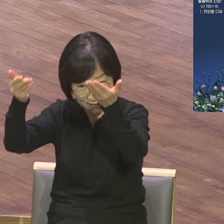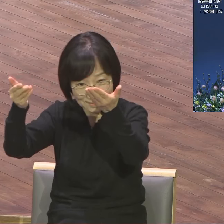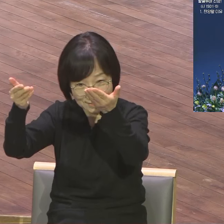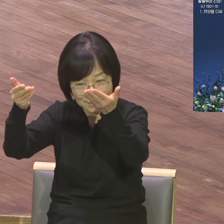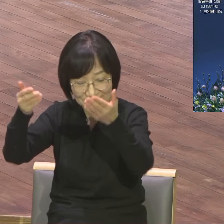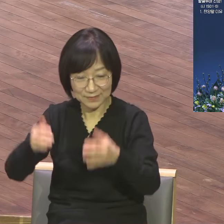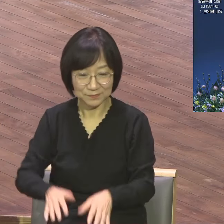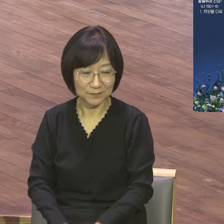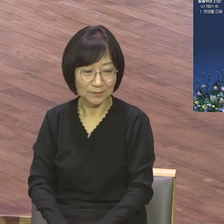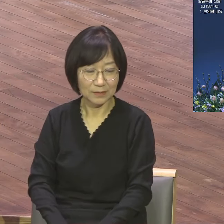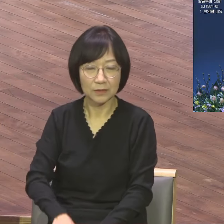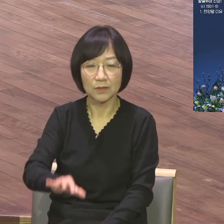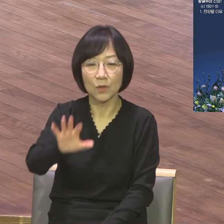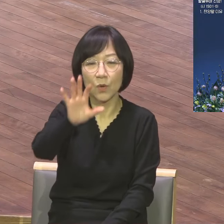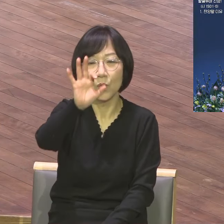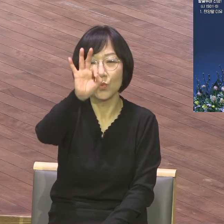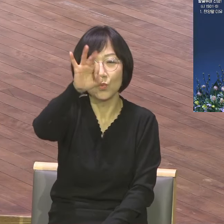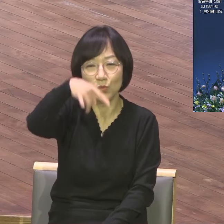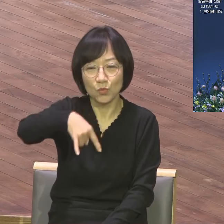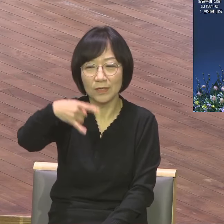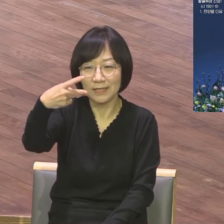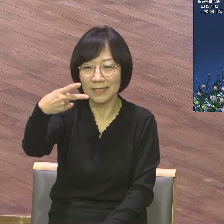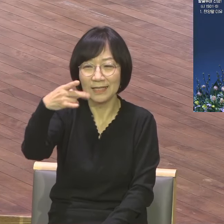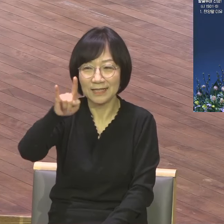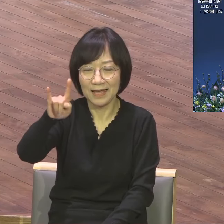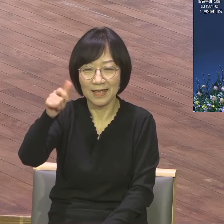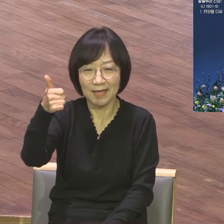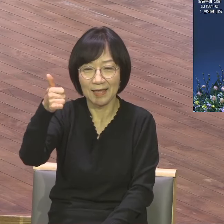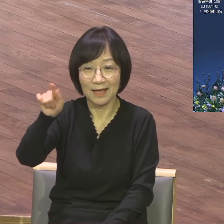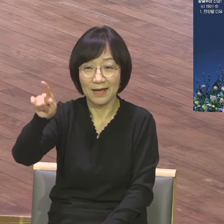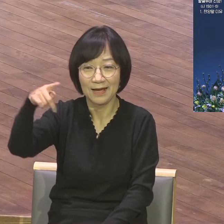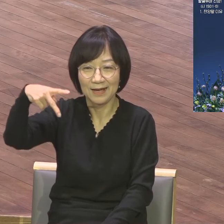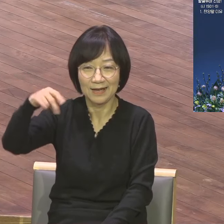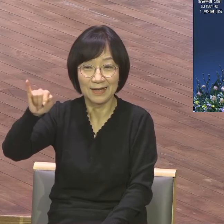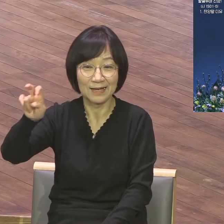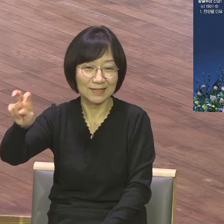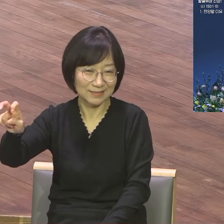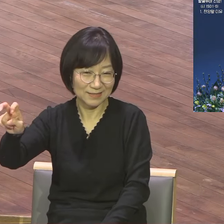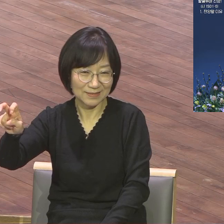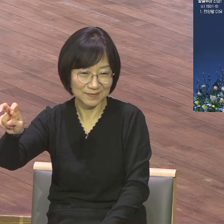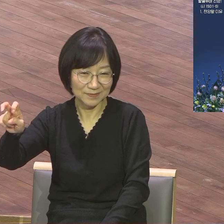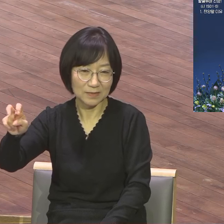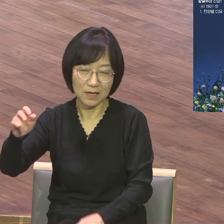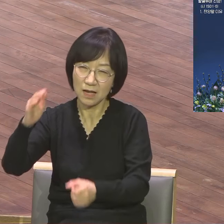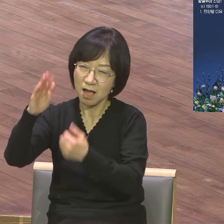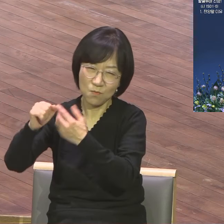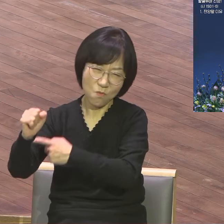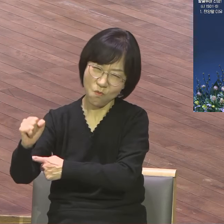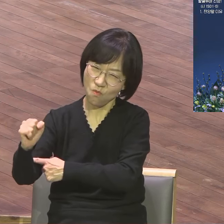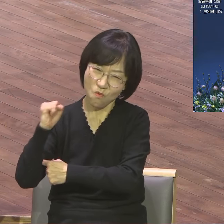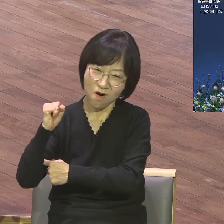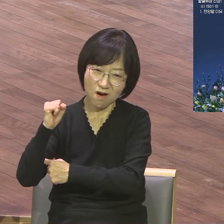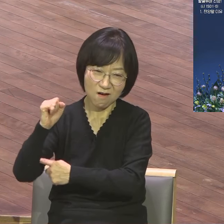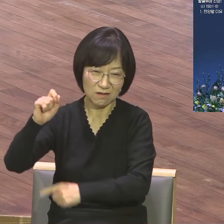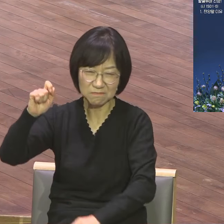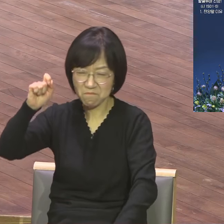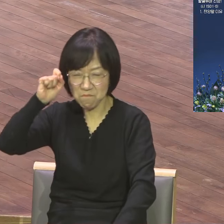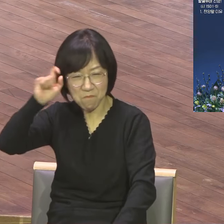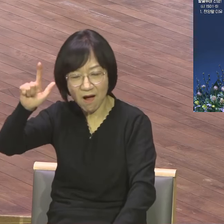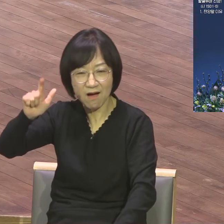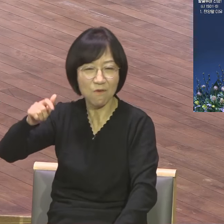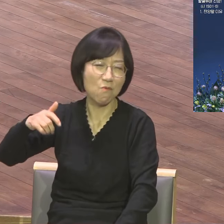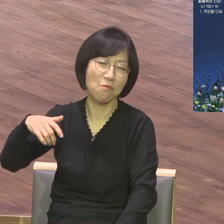그 자체지요. 하나님의 이 존재 자체가 위대하지요. 전지전능하신 창조주